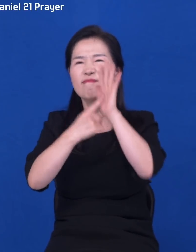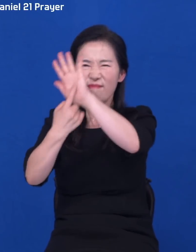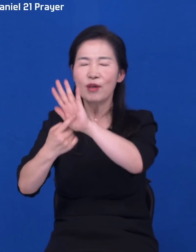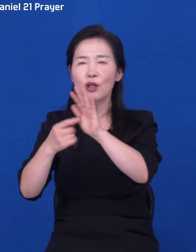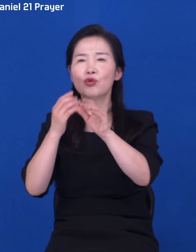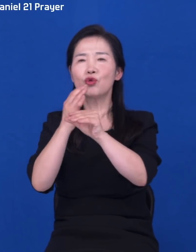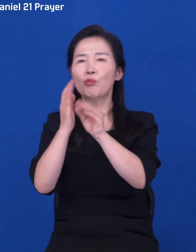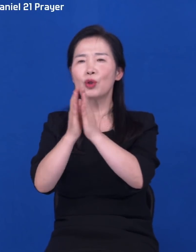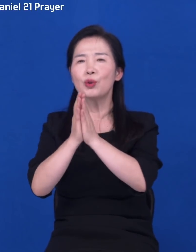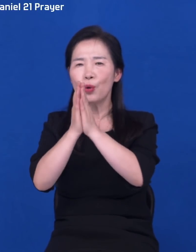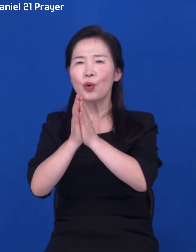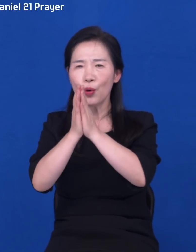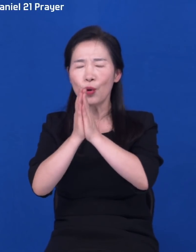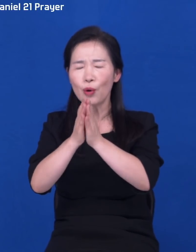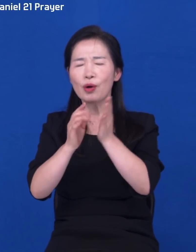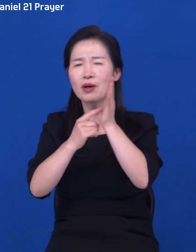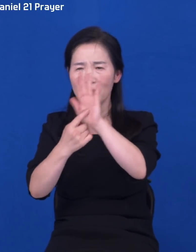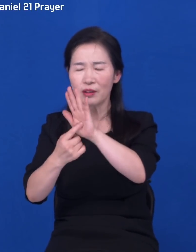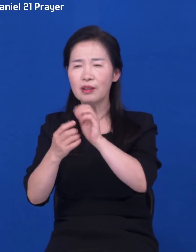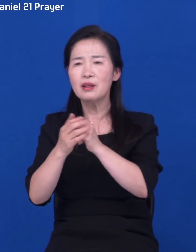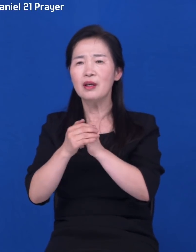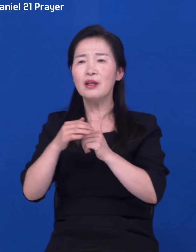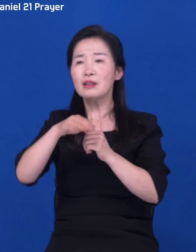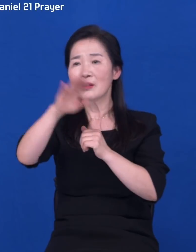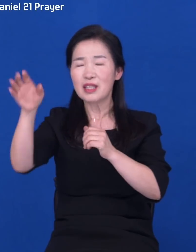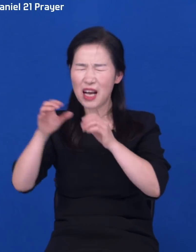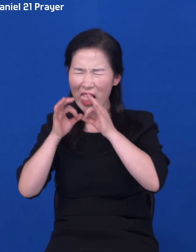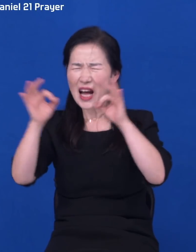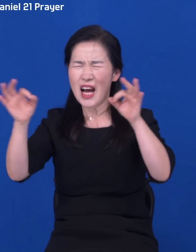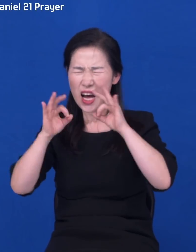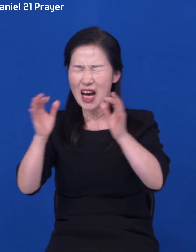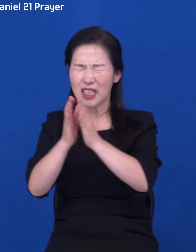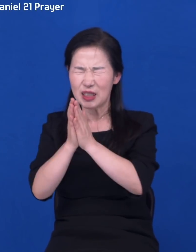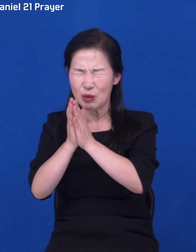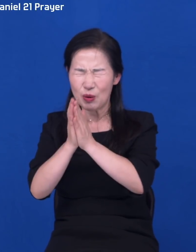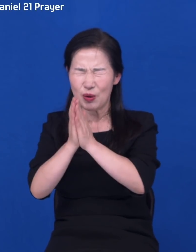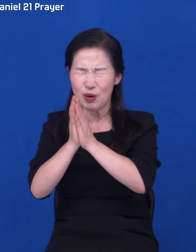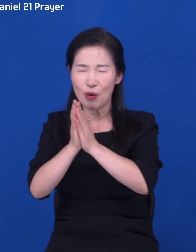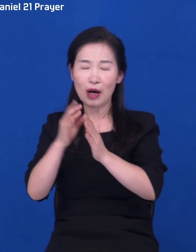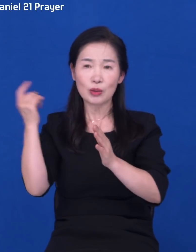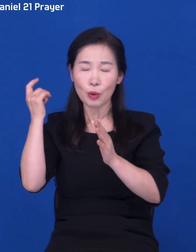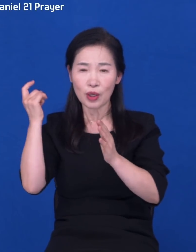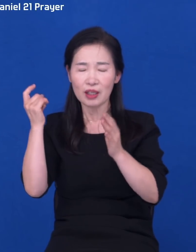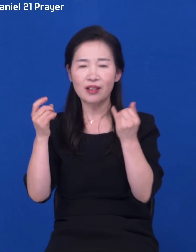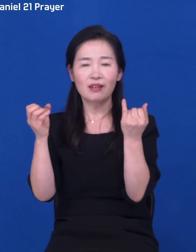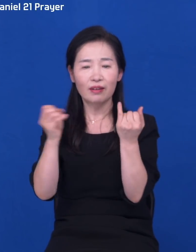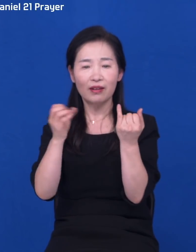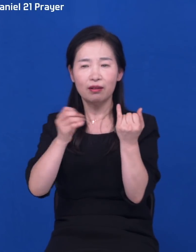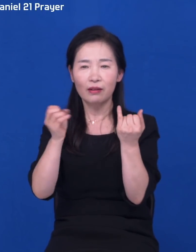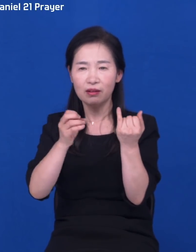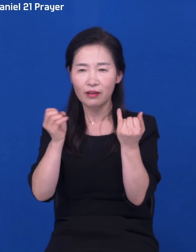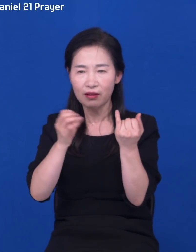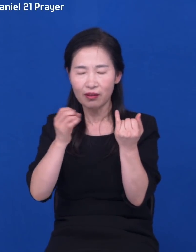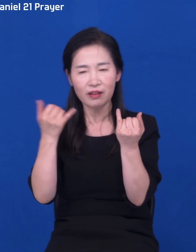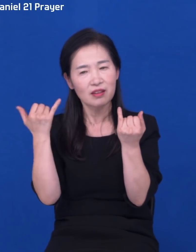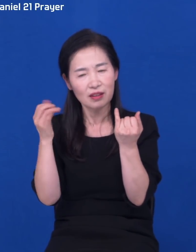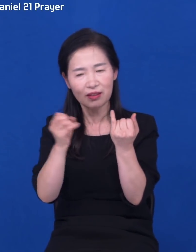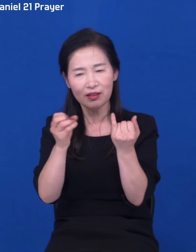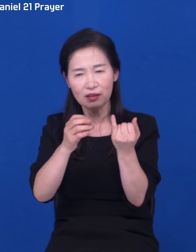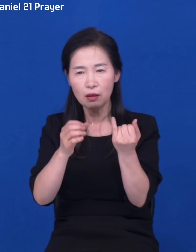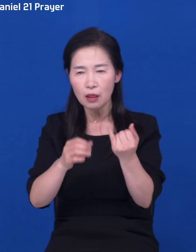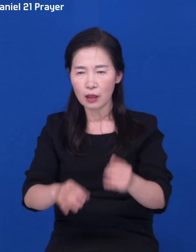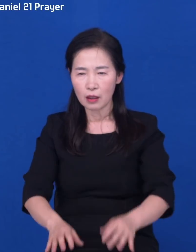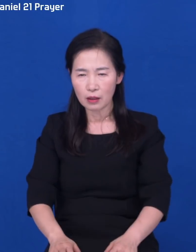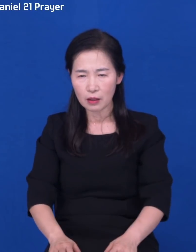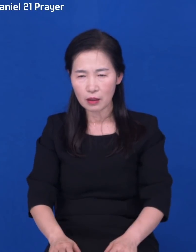요청해가지고 그 사람들이 저를 놓고 기도를 한 소리를 막 들려줬어요. 그래서 기분이 좋고 이러는 게 아니라 기분이 너무 나쁘고